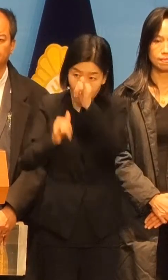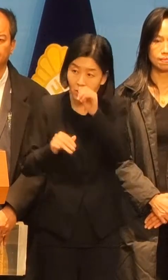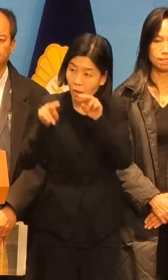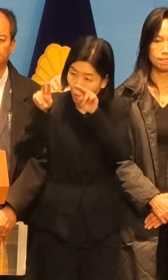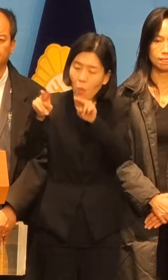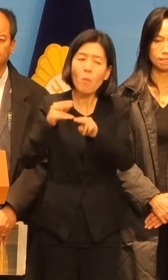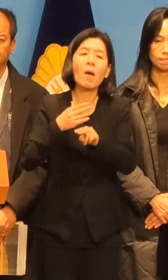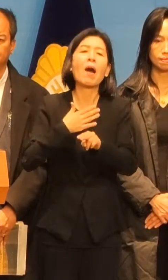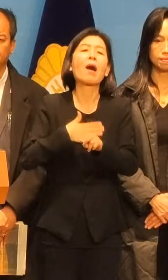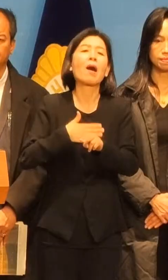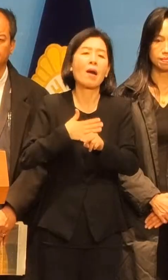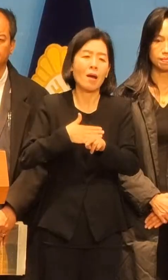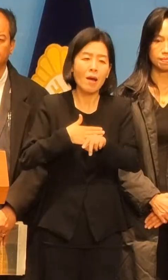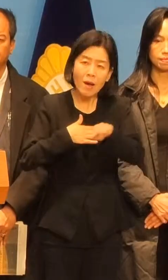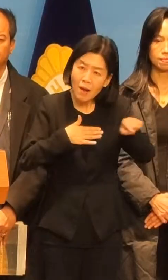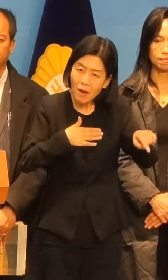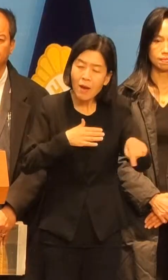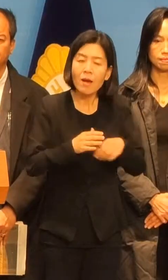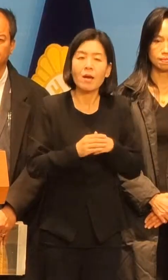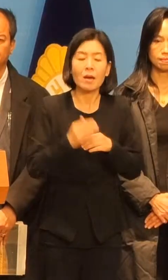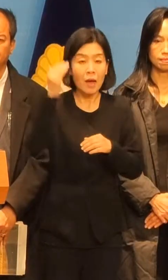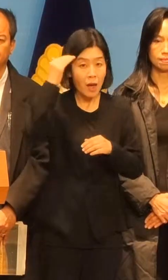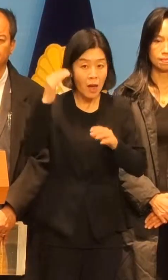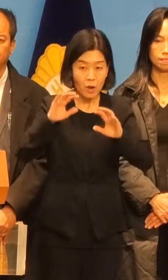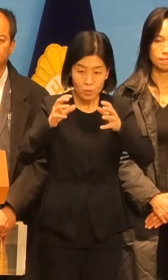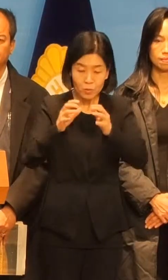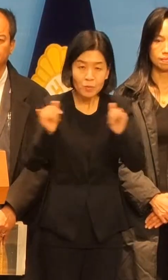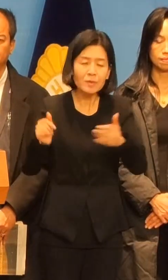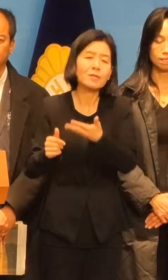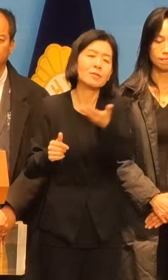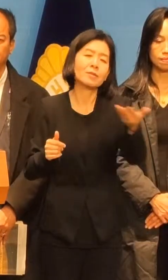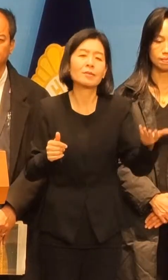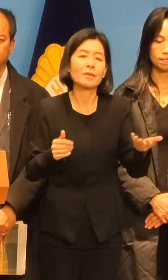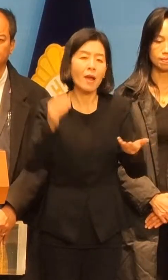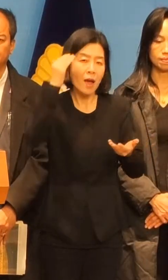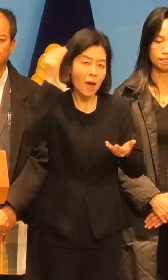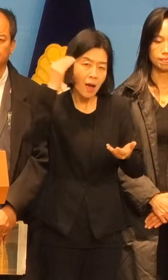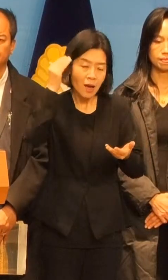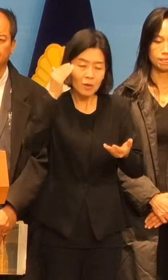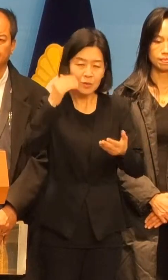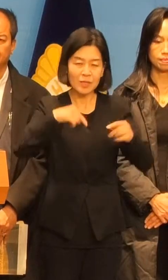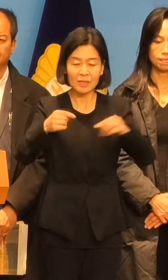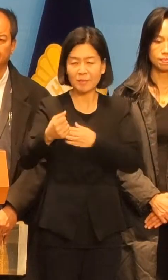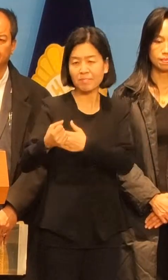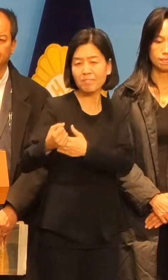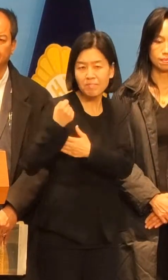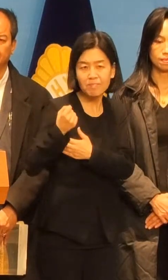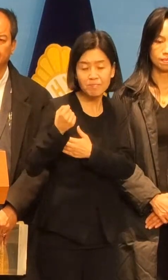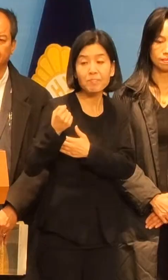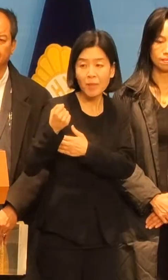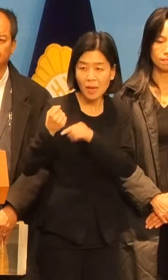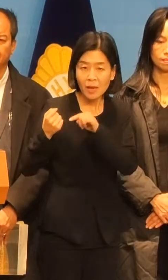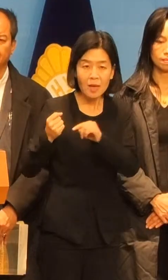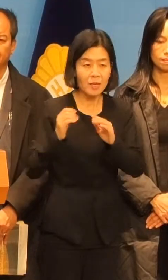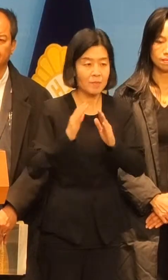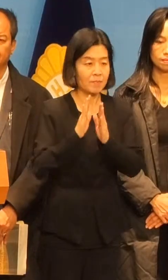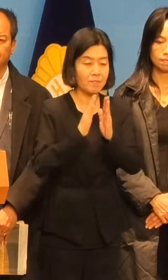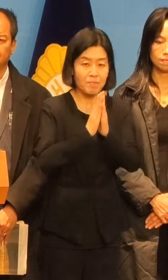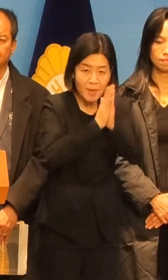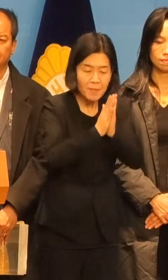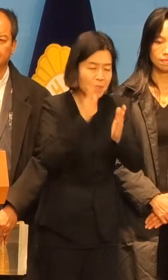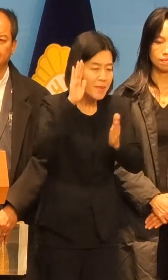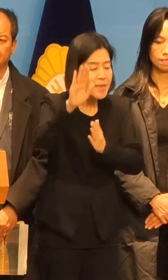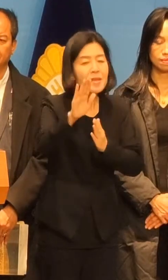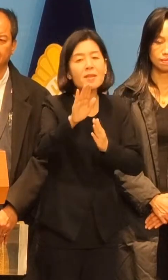알고 있습니다. 대한민국 여러분, 대한민국의 지도력은 미얀마의 미래를 형성하고 우리